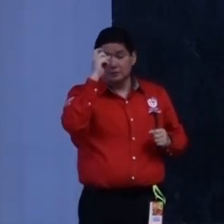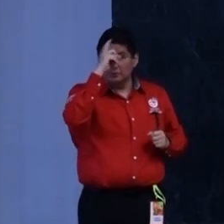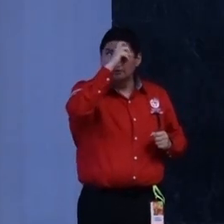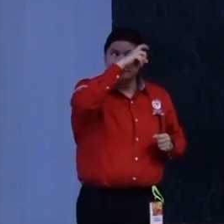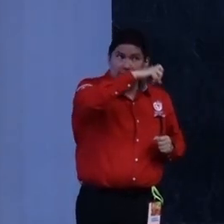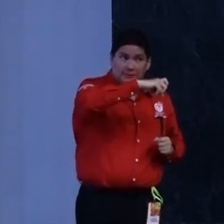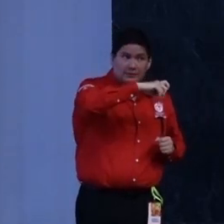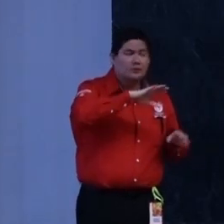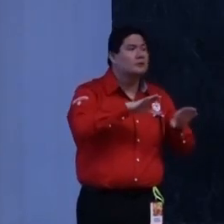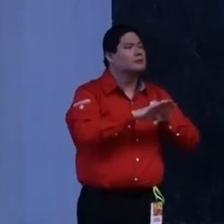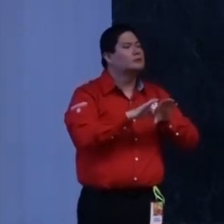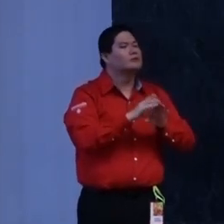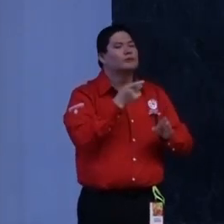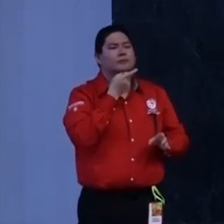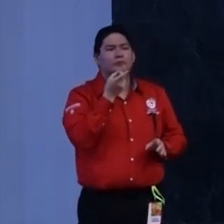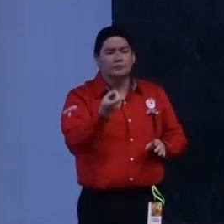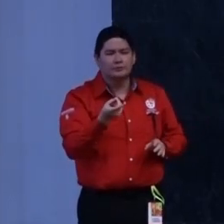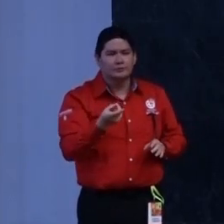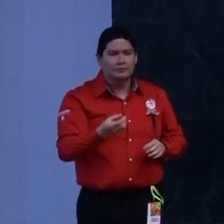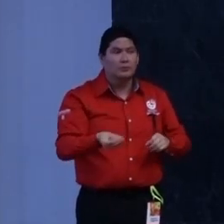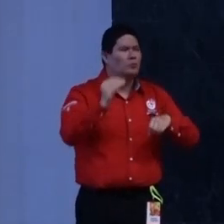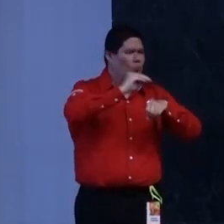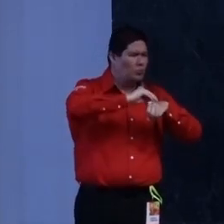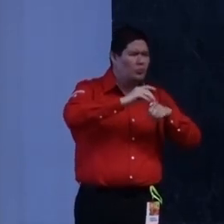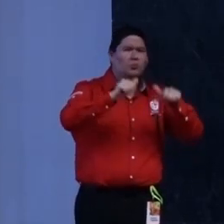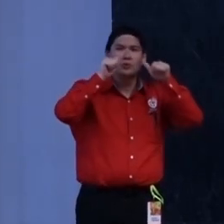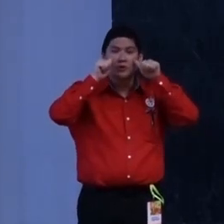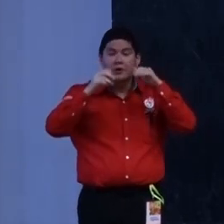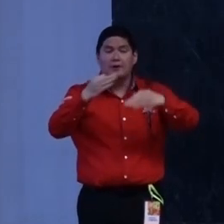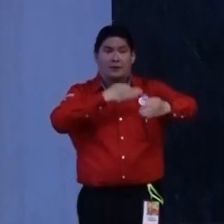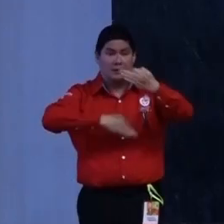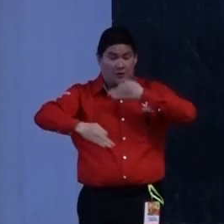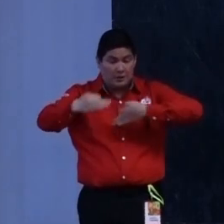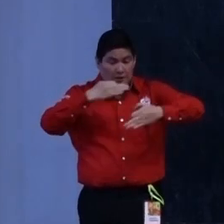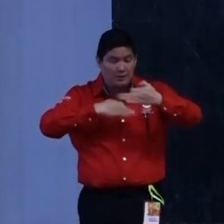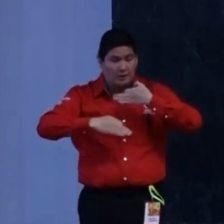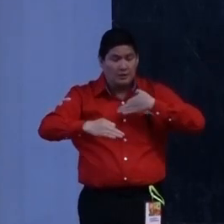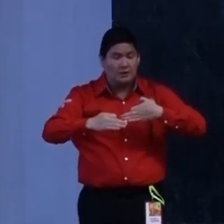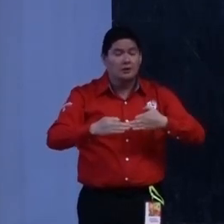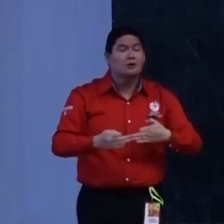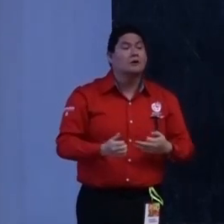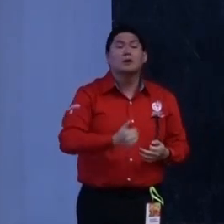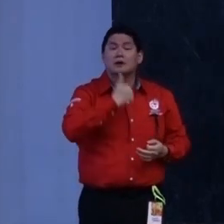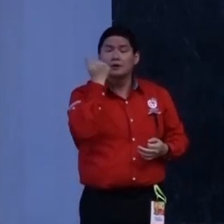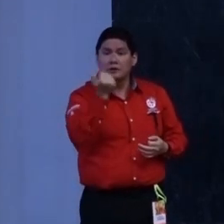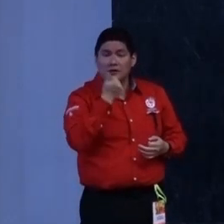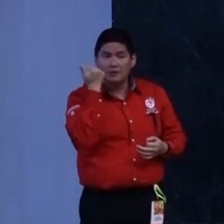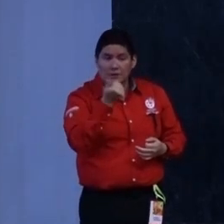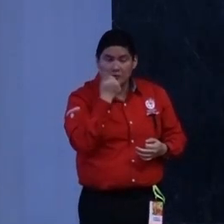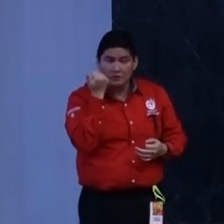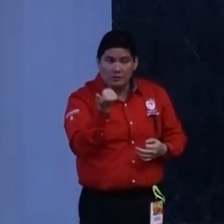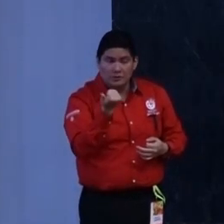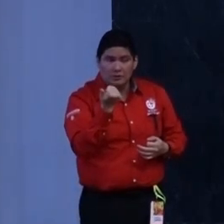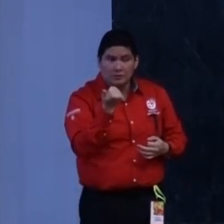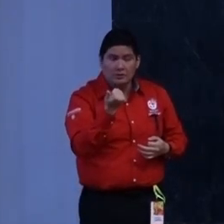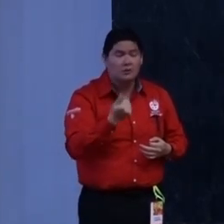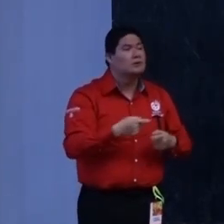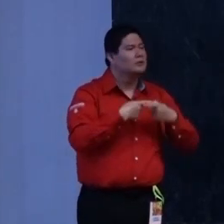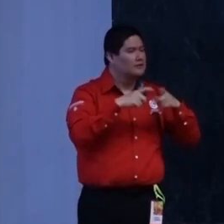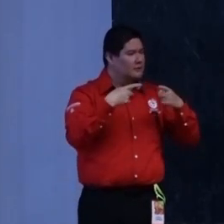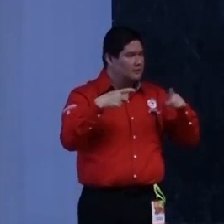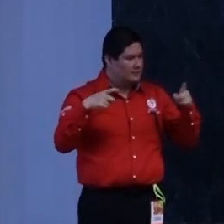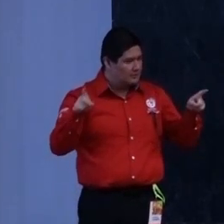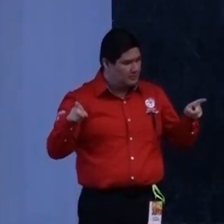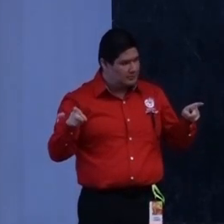mencionar, de poner atención a todos los estudiantes y ver todas las diferencias entre ellos.